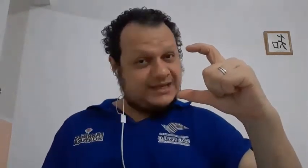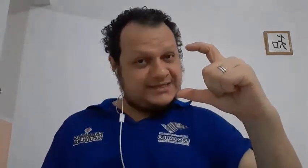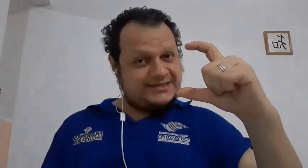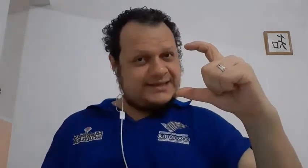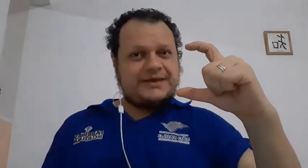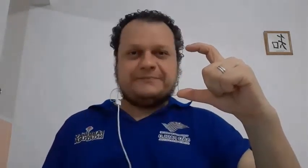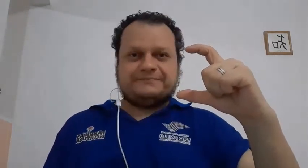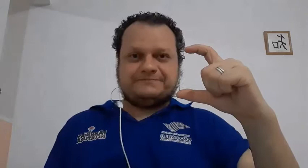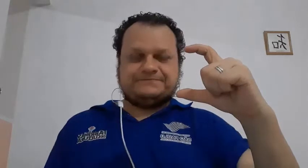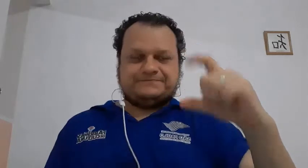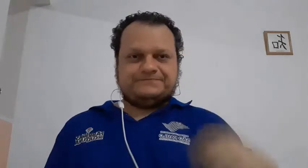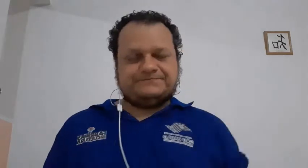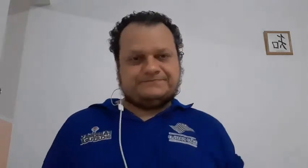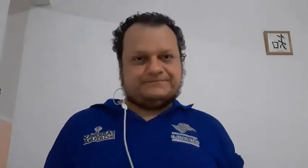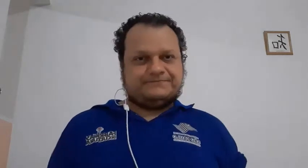C.